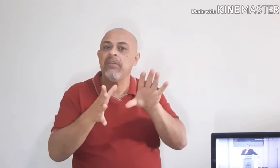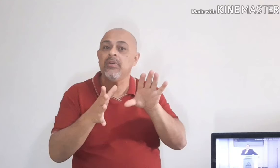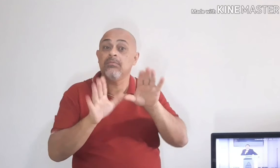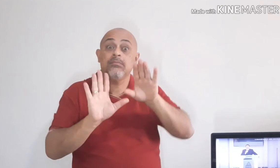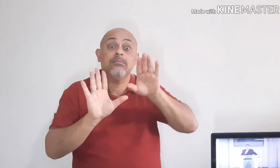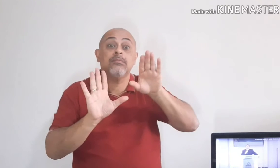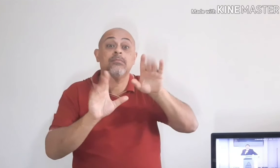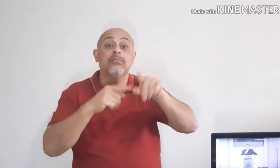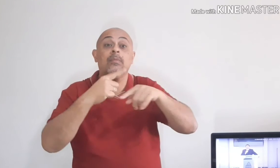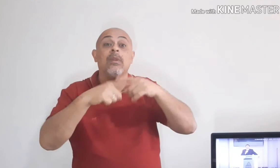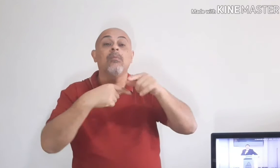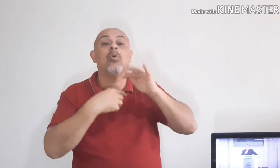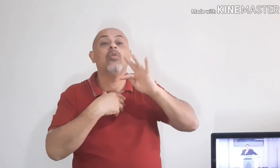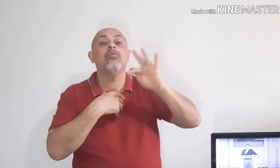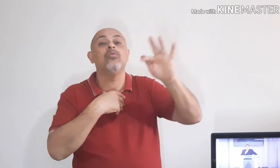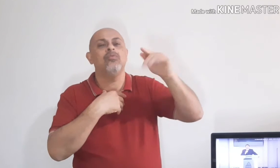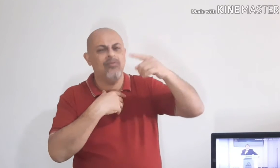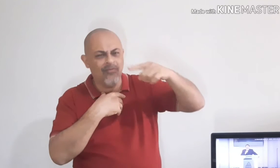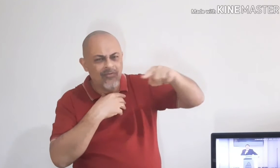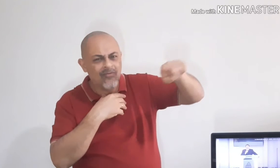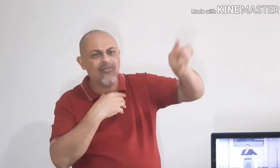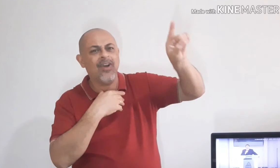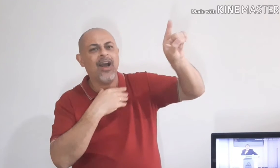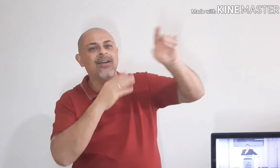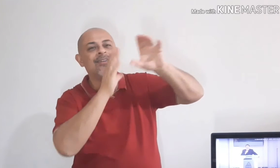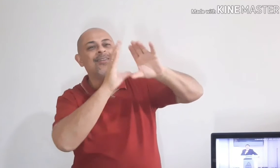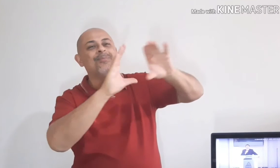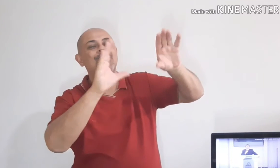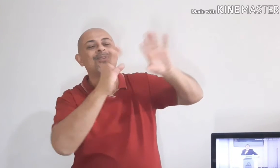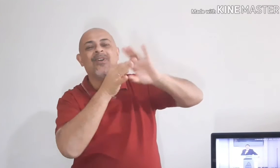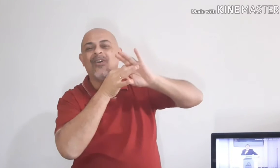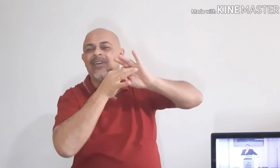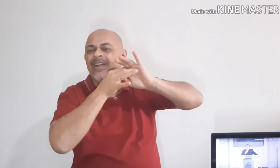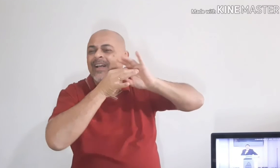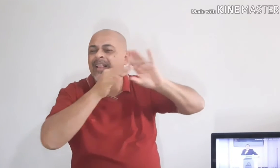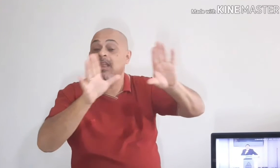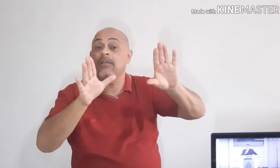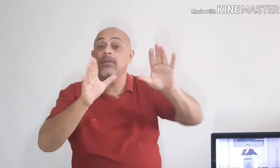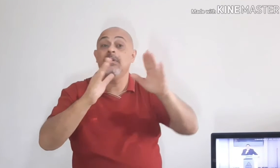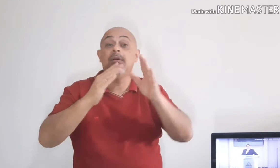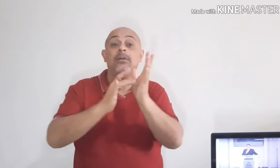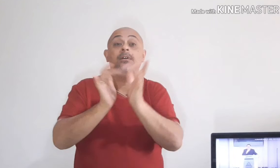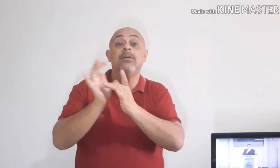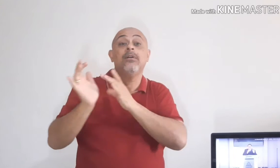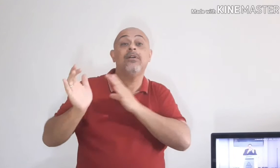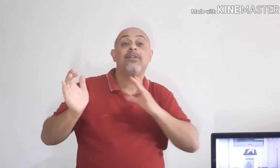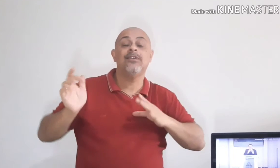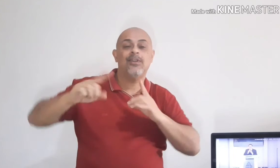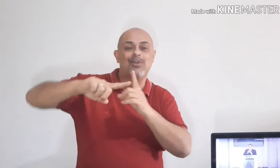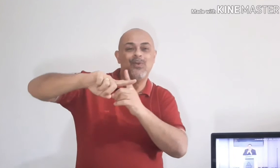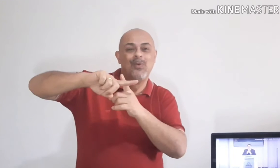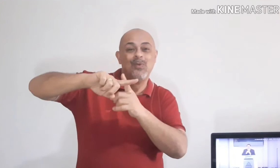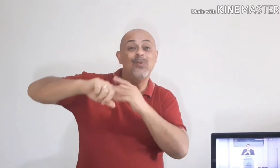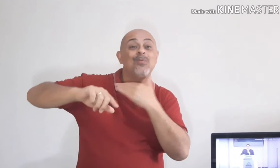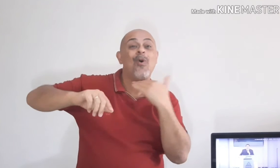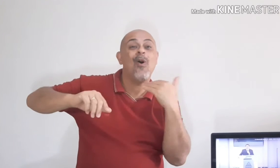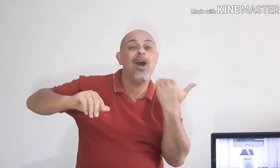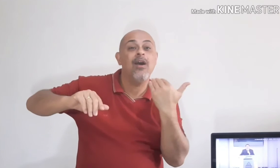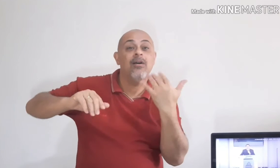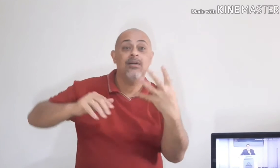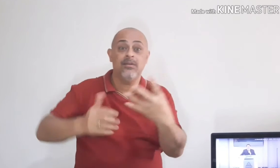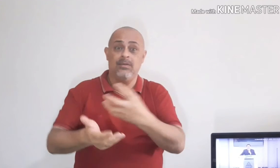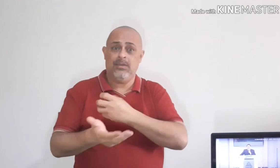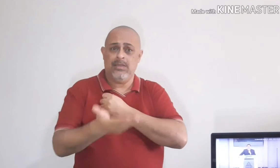a libertação eterna, dada por Deus por meio de Jesus Cristo. E um dia estaremos para sempre com